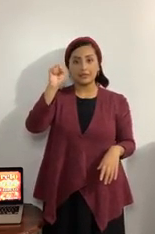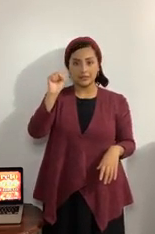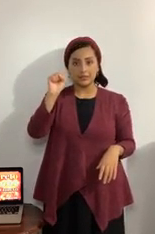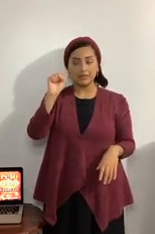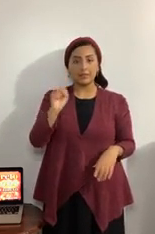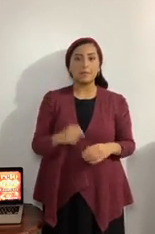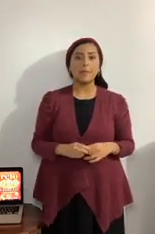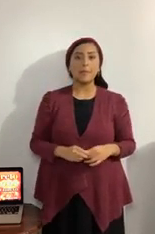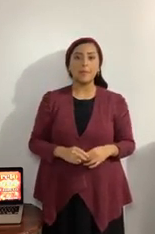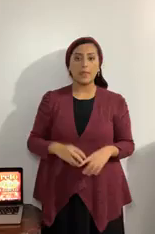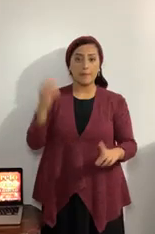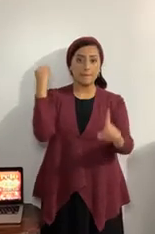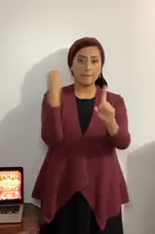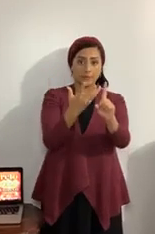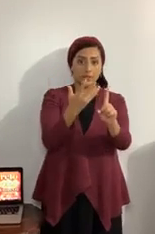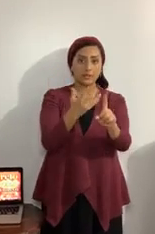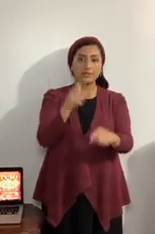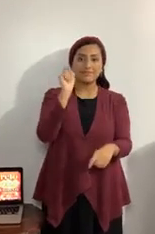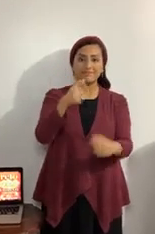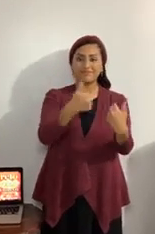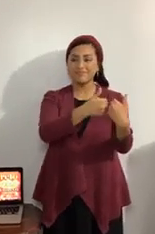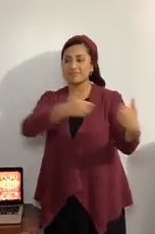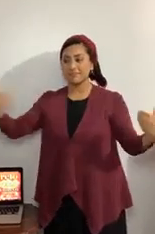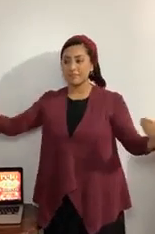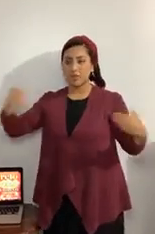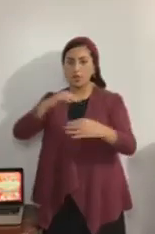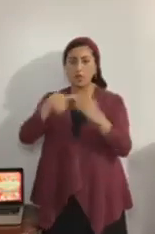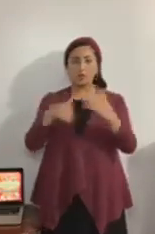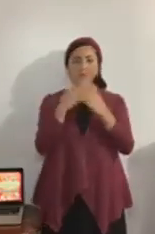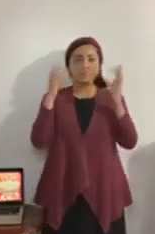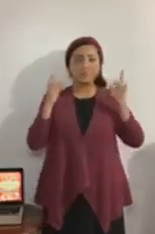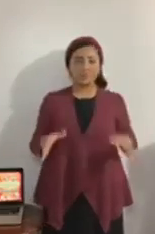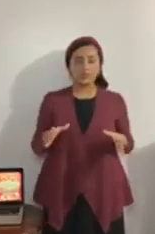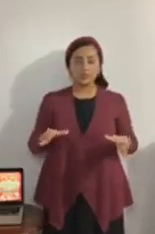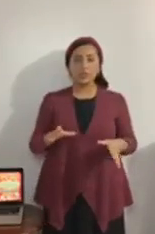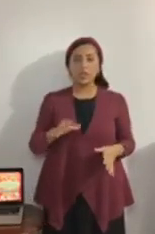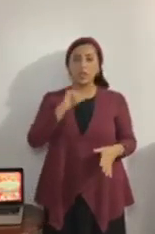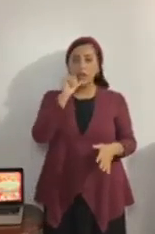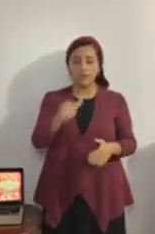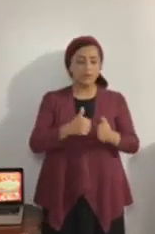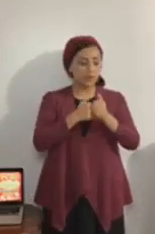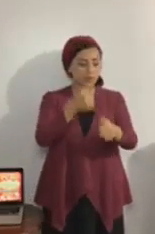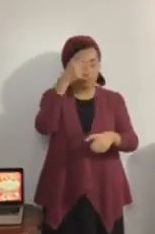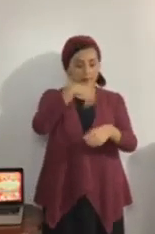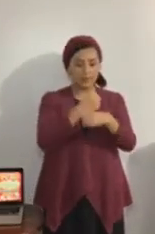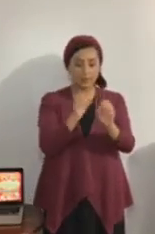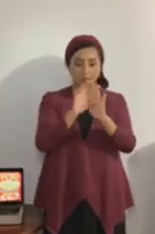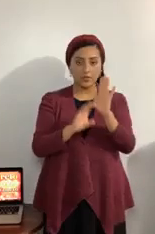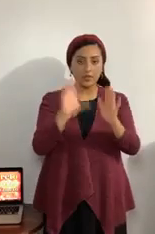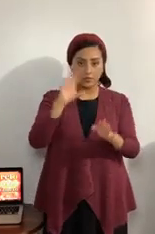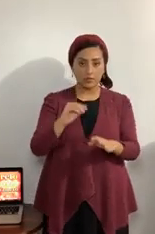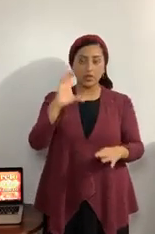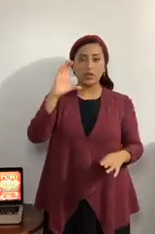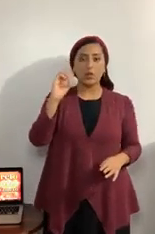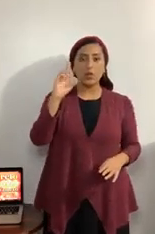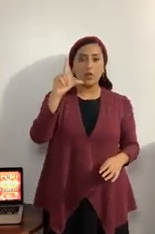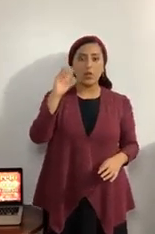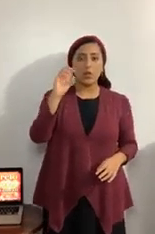está diciendo claramente que se aparten de toda abominación, que no sigan las tradiciones de los hombres. Colosenses 2,